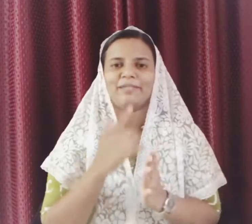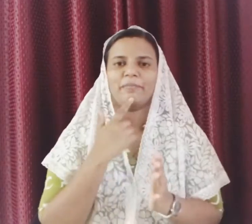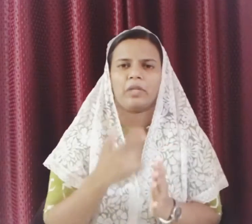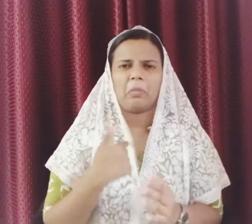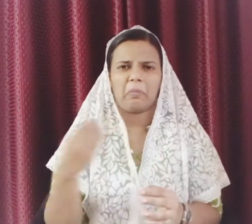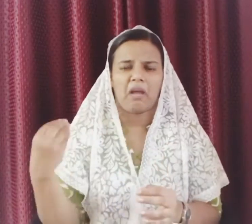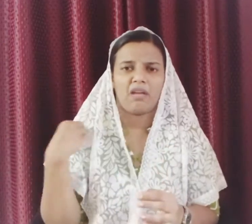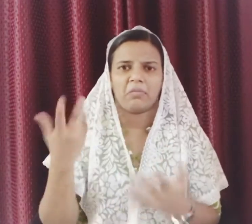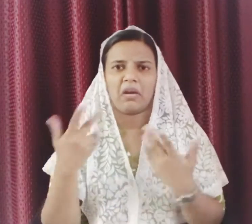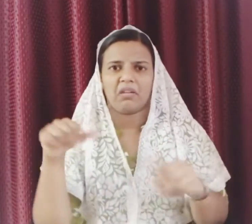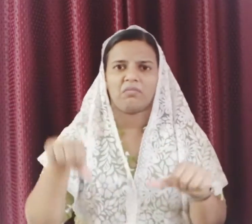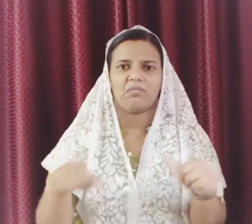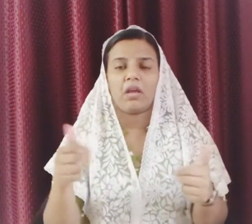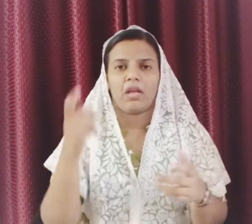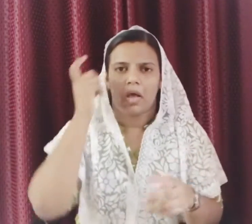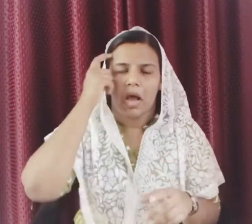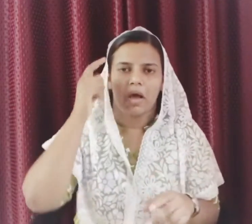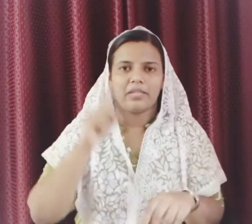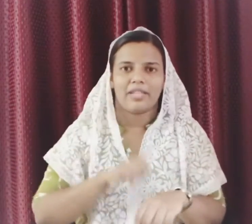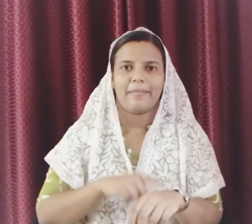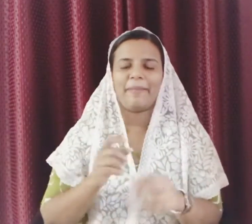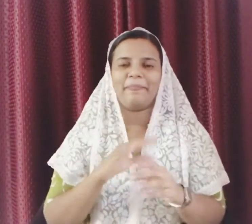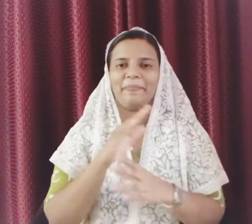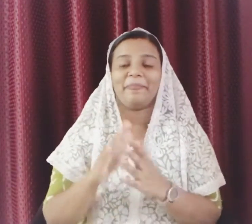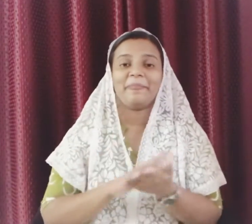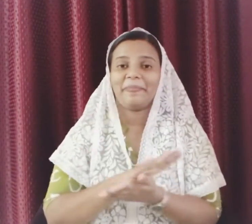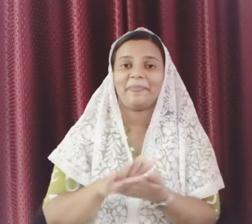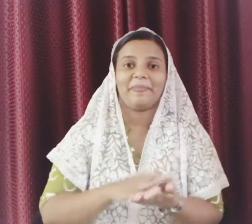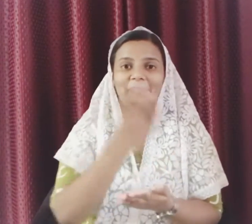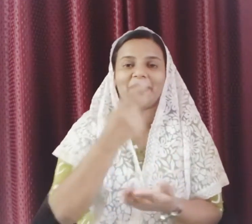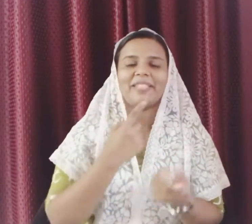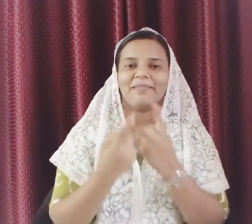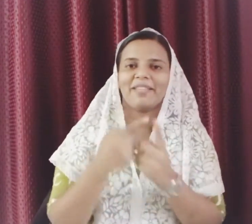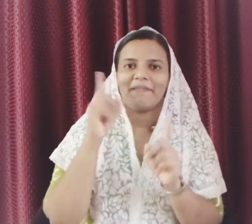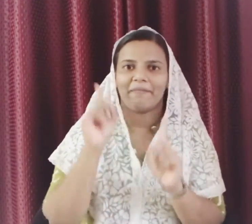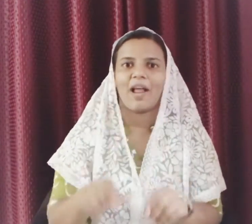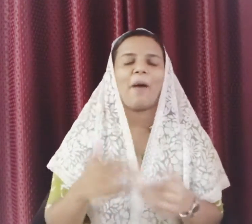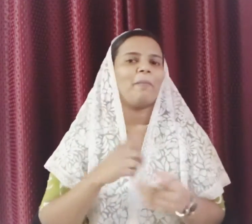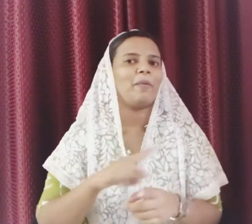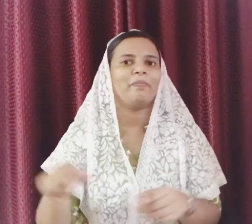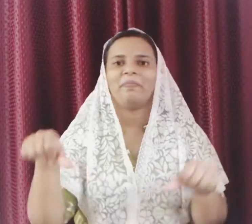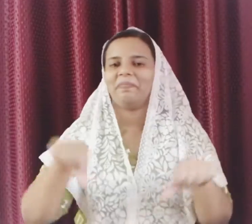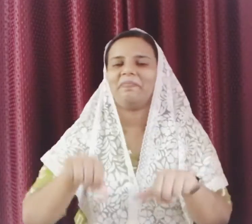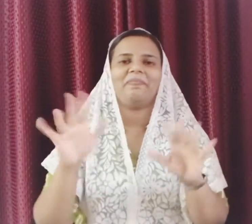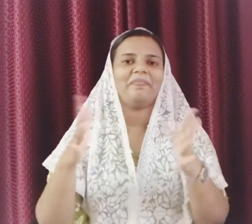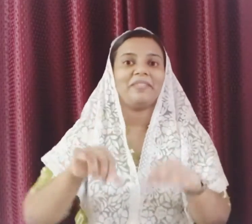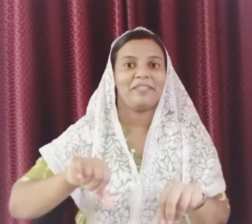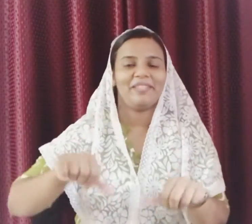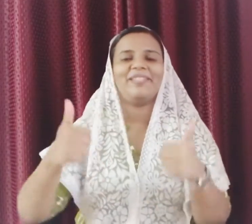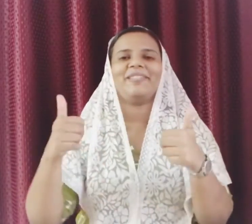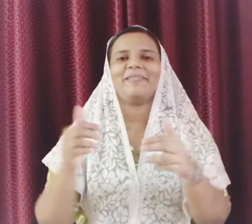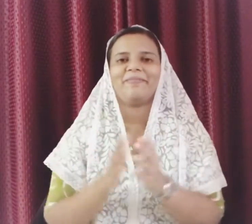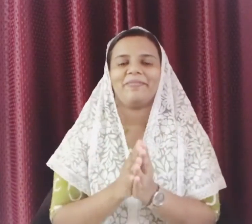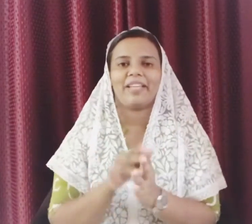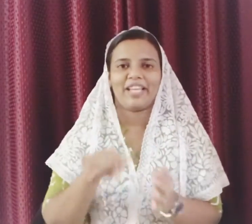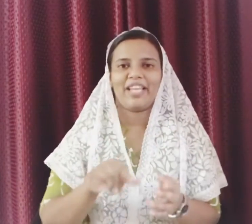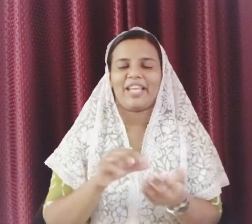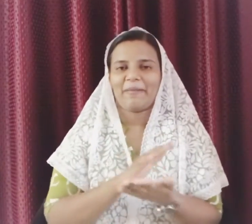വരുമ്പോൾ പരിശുദ്ധാത്മാവിനോടൊന്ന് പറഞ്ഞാട്ടെ. അങ്ങനെ നിങ്ങൾ ചെയ്യുമ്പോൾ നിങ്ങൾ പരാജയപ്പെട്ടല്ല ജീവിക്കാൻ പോകുന്നത്, നിങ്ങൾ ജയിച്ചാ ജീവിക്കാൻ പോകുന്നത്. ഈ വചനങ്ങൾ